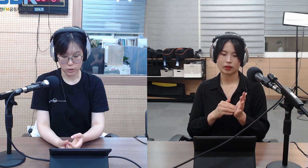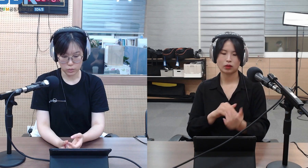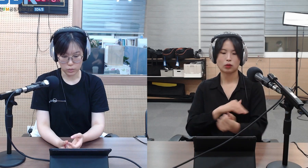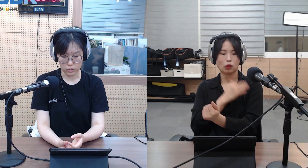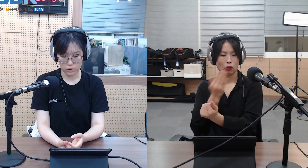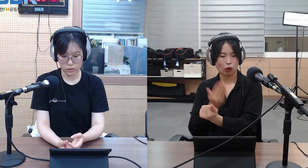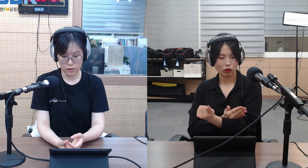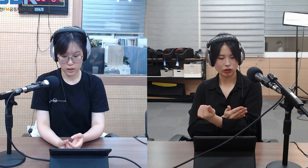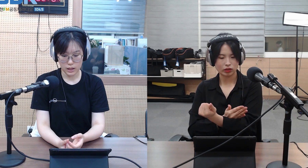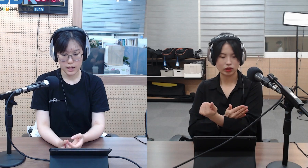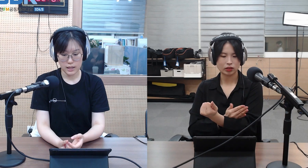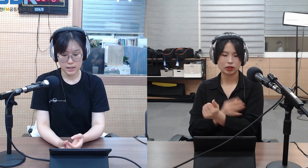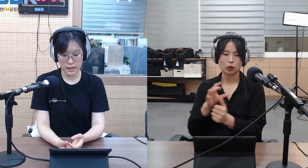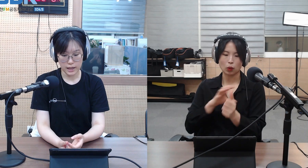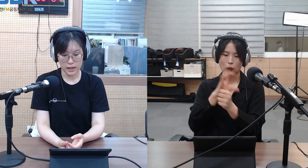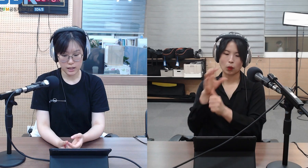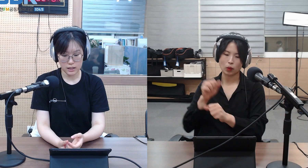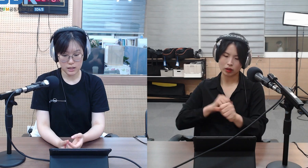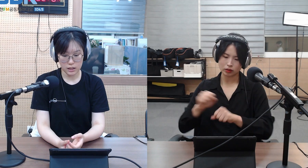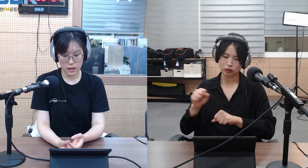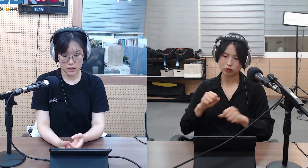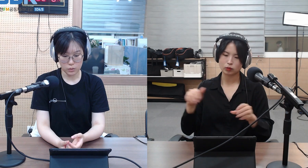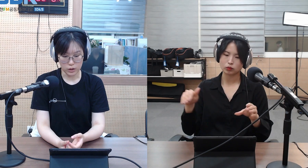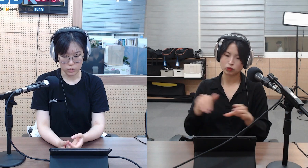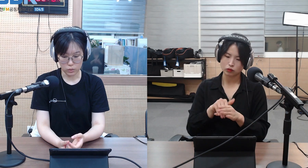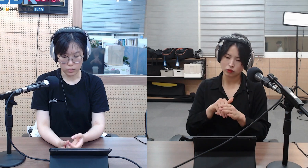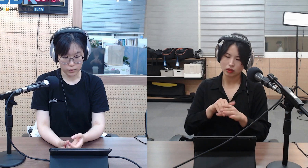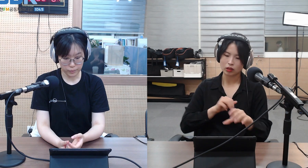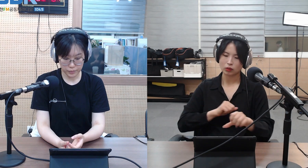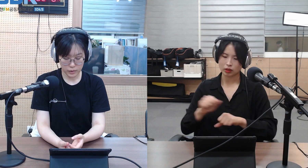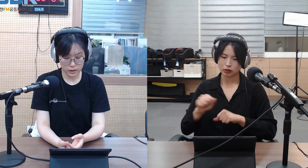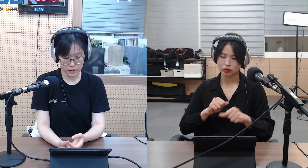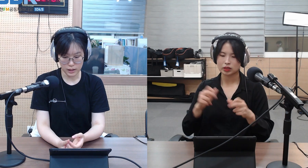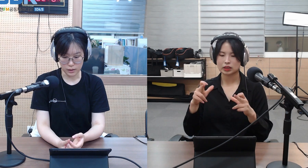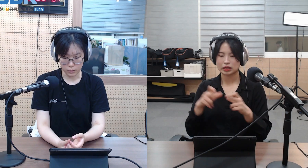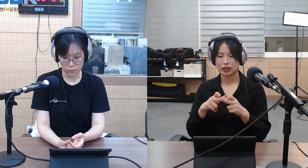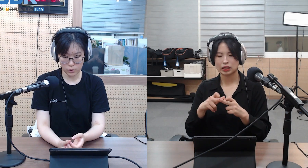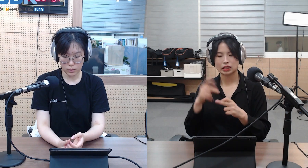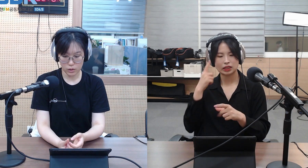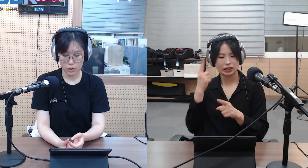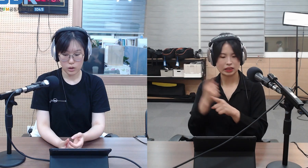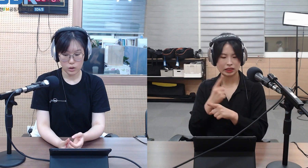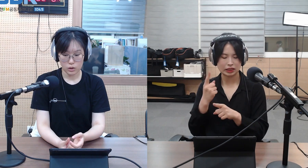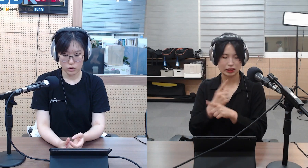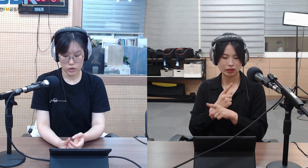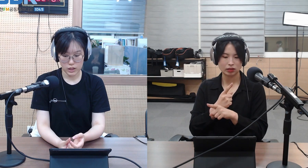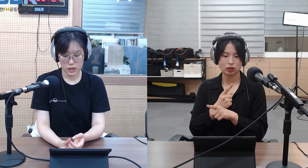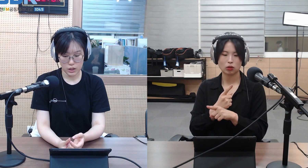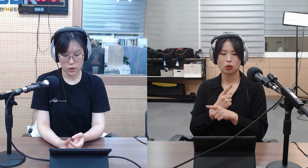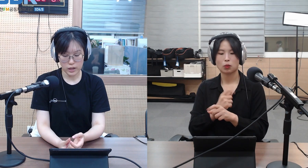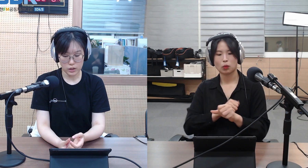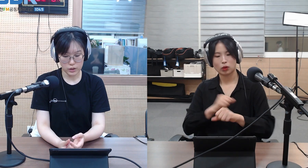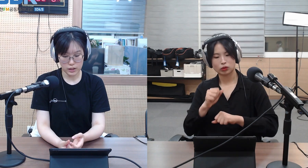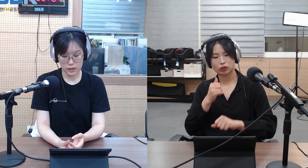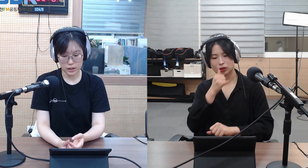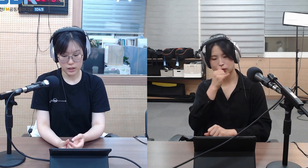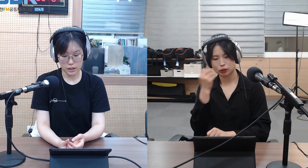문화예술활동, 장애인 인식개선 활동 등이 있고 우리 지역에서는